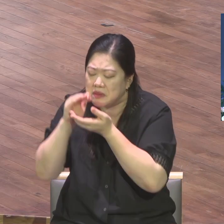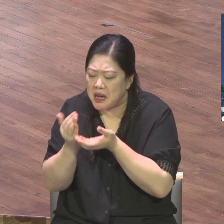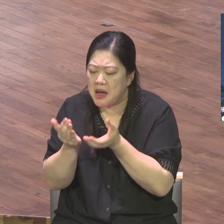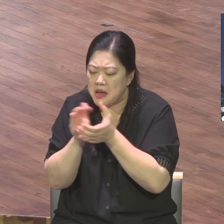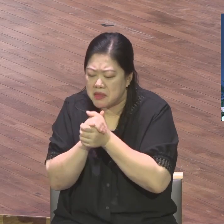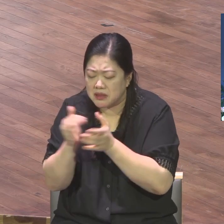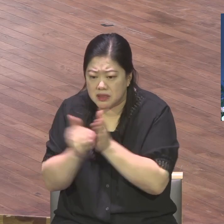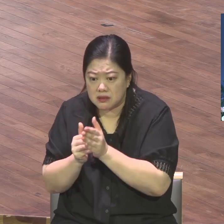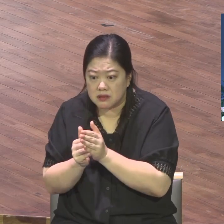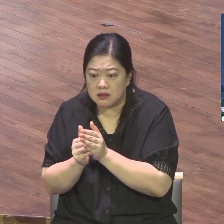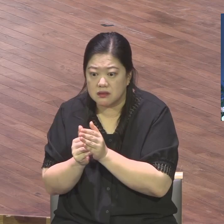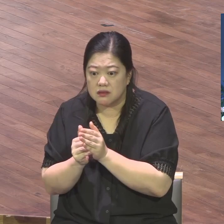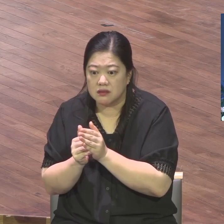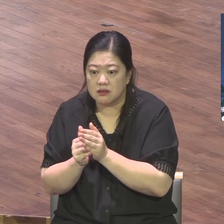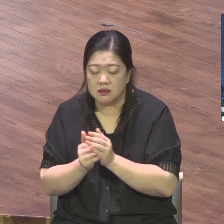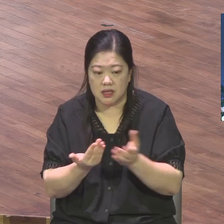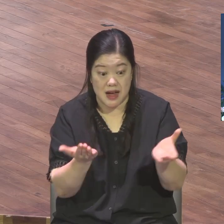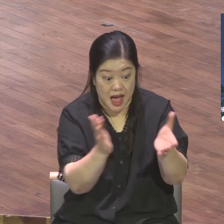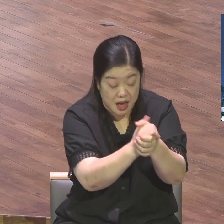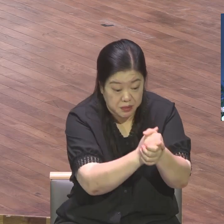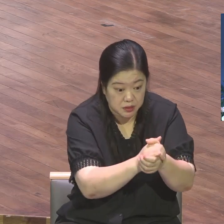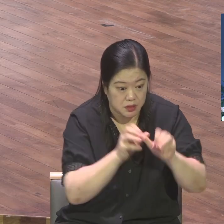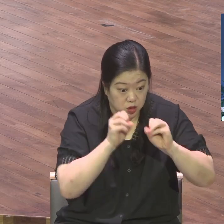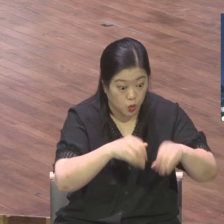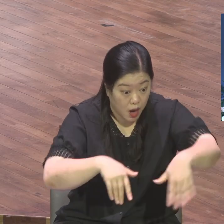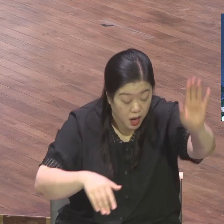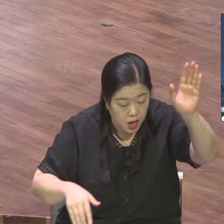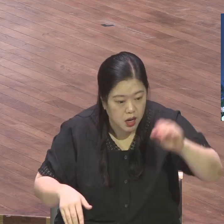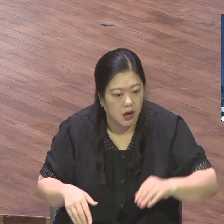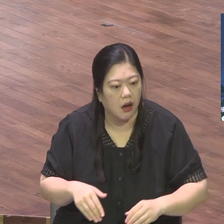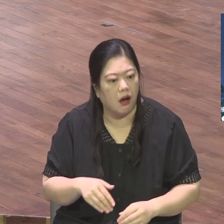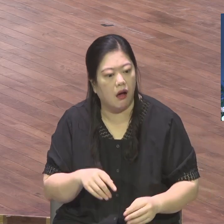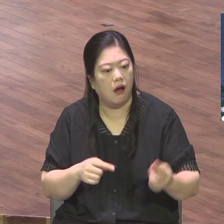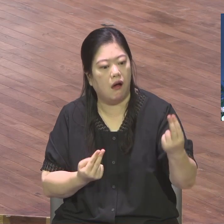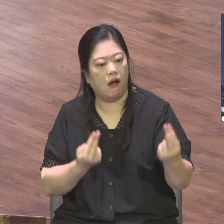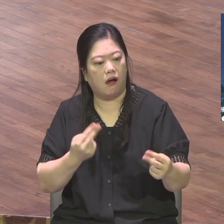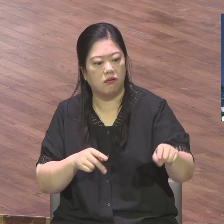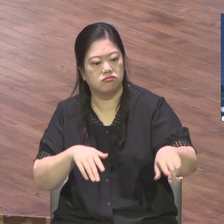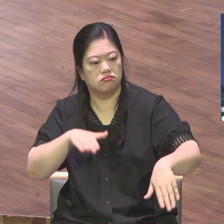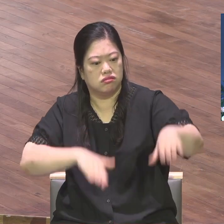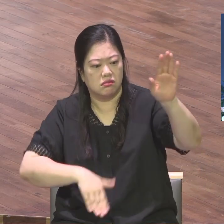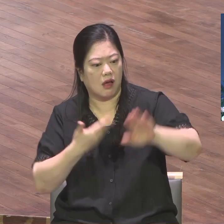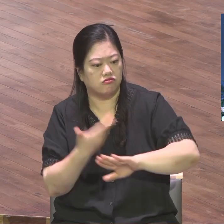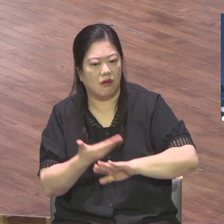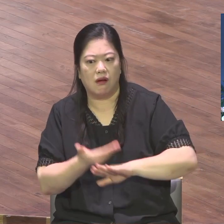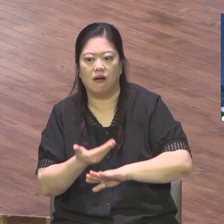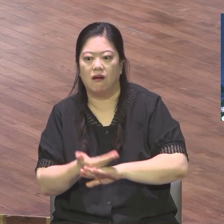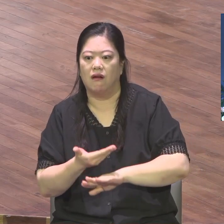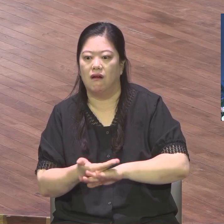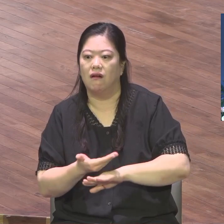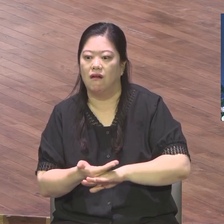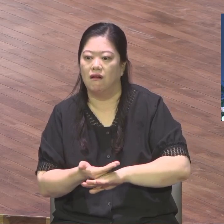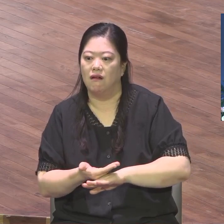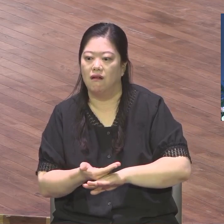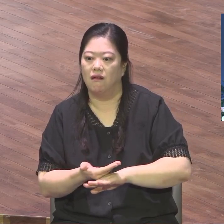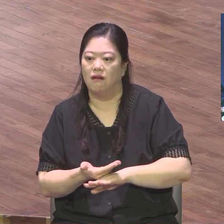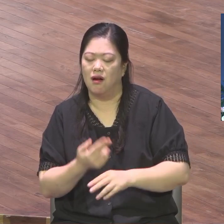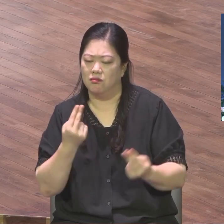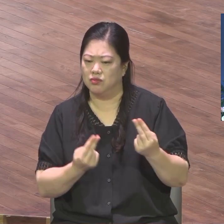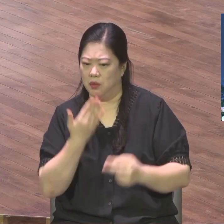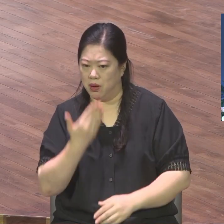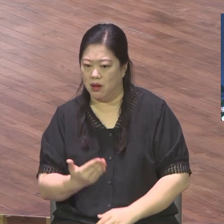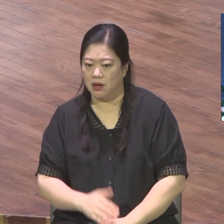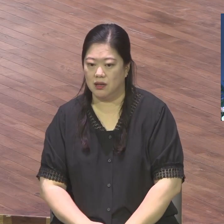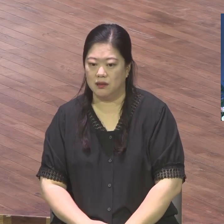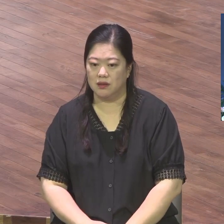밥을 먹니 못 먹니 어? 새끼 밥 먹는 것도 감사해요. 자랄 때 그랬어요. 그때 먹을 것이 없었다. 그럼 무슨 애들은